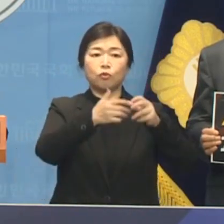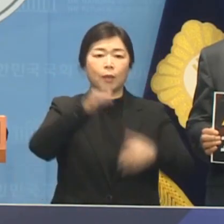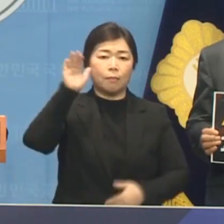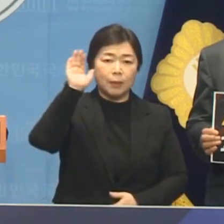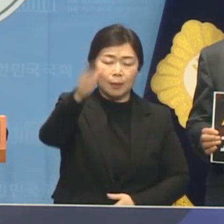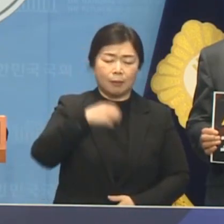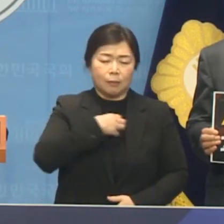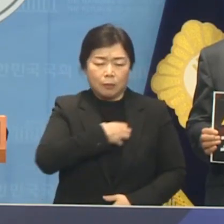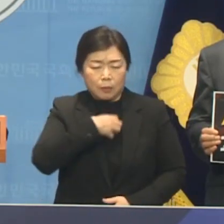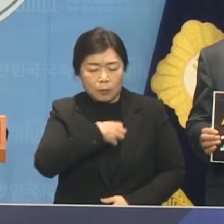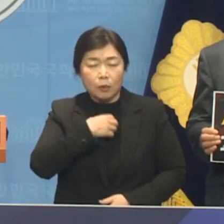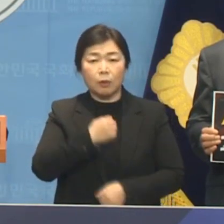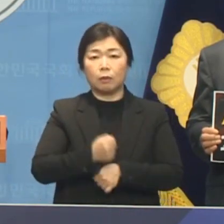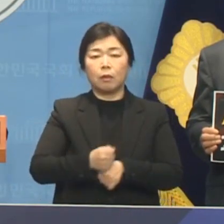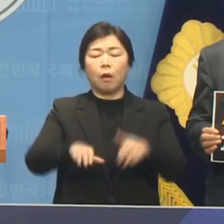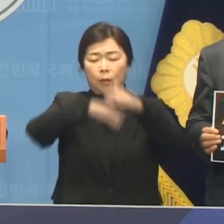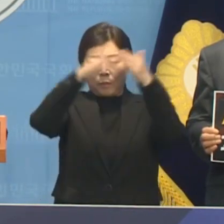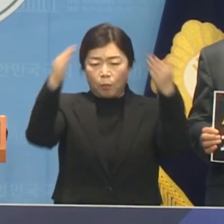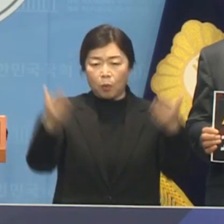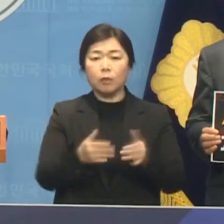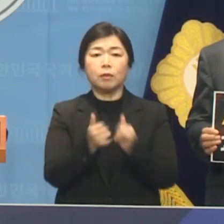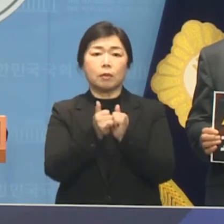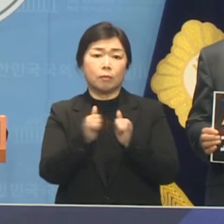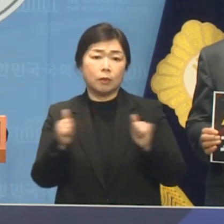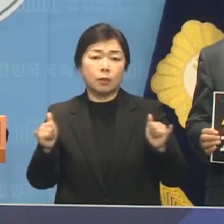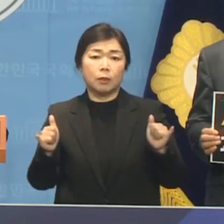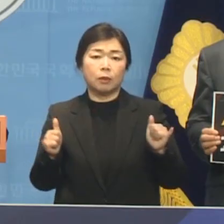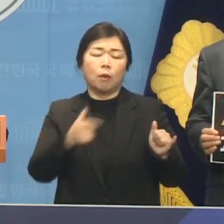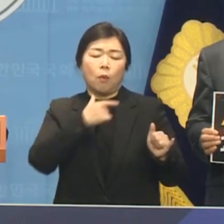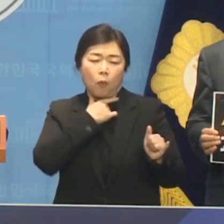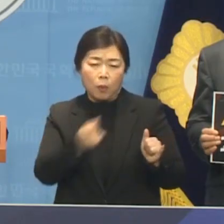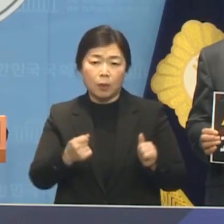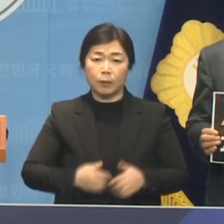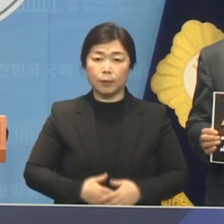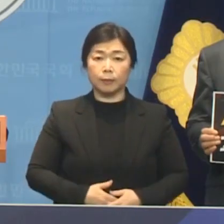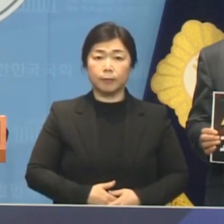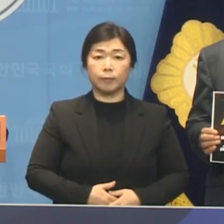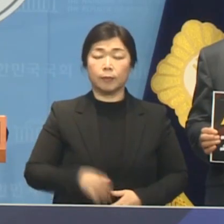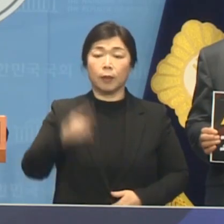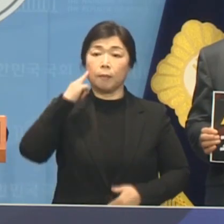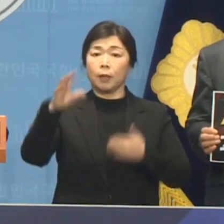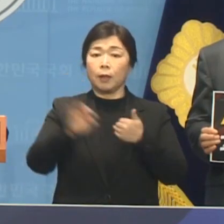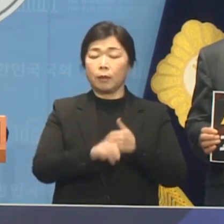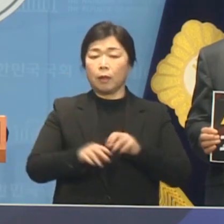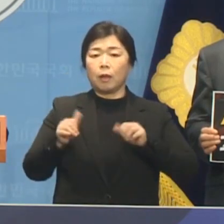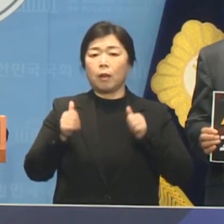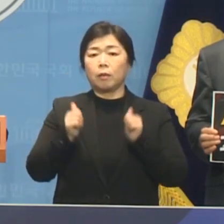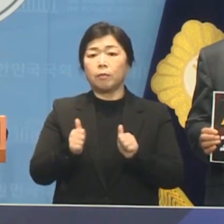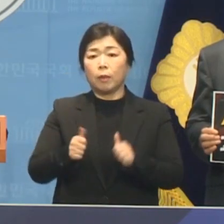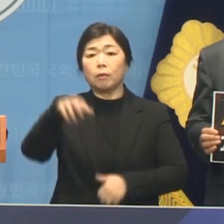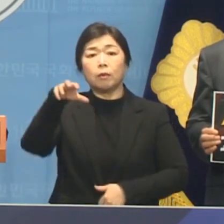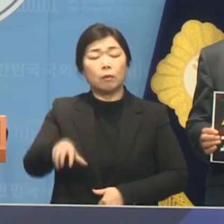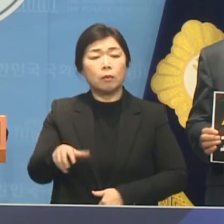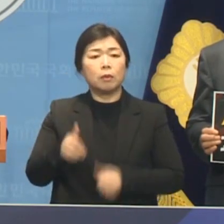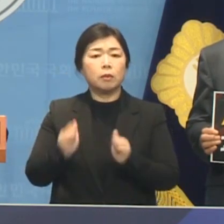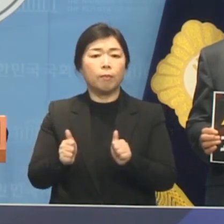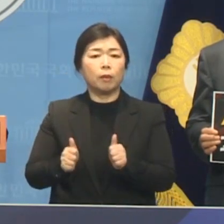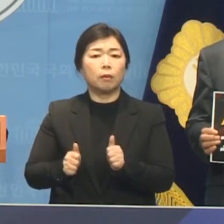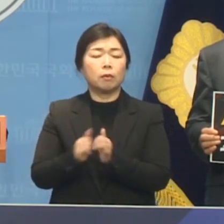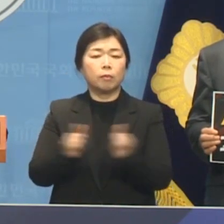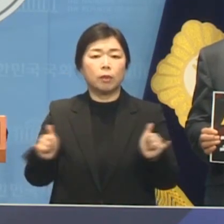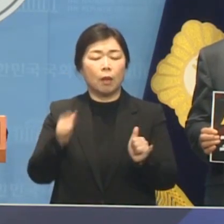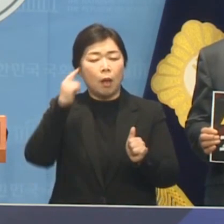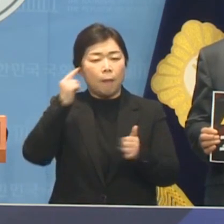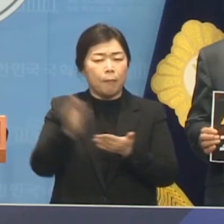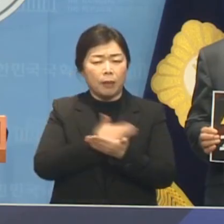미래를 걱정하는 모든 국민의 염원입니다. 만약 헌재 재판관들이 잘못